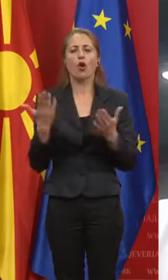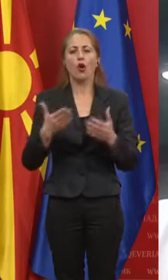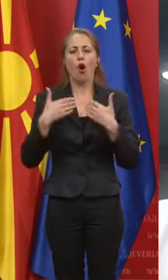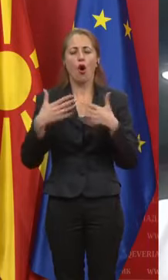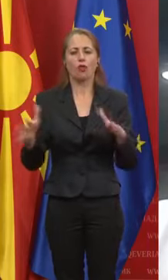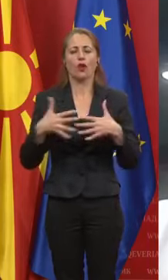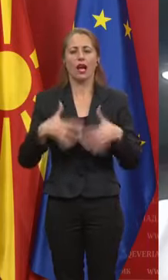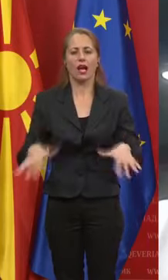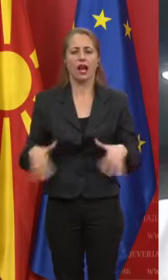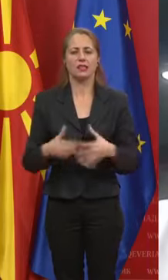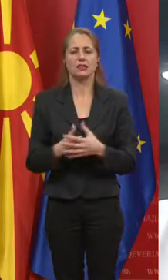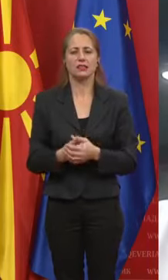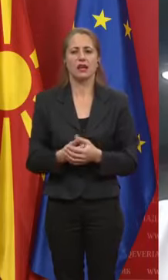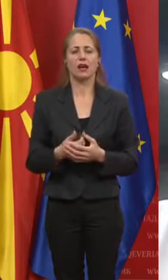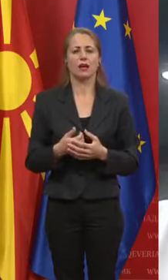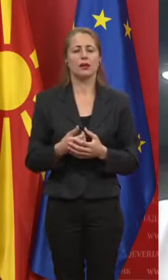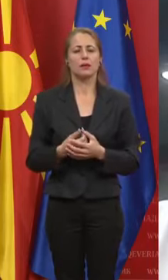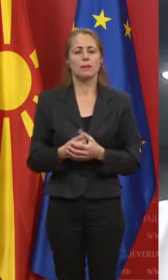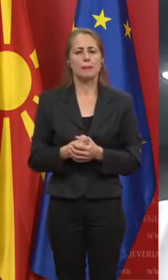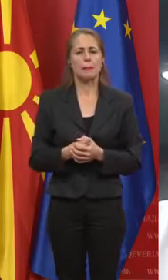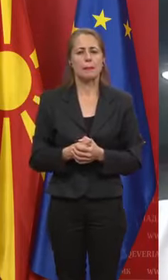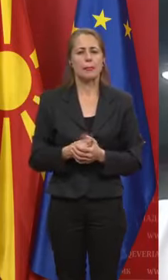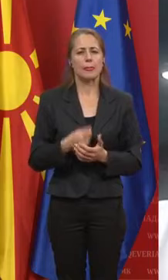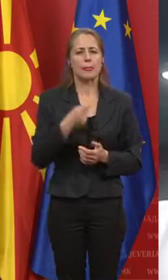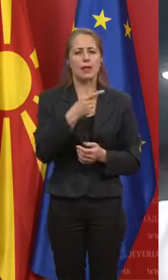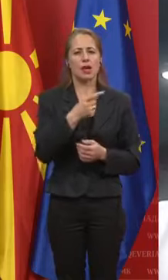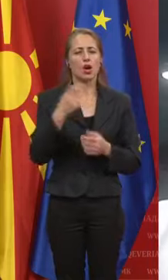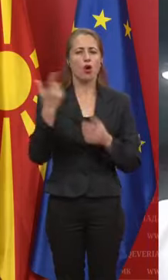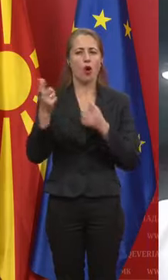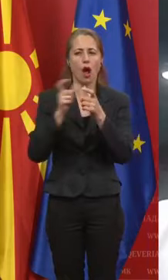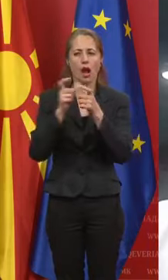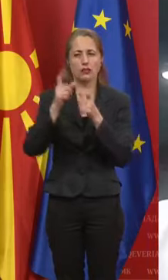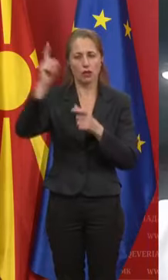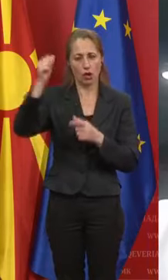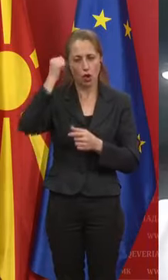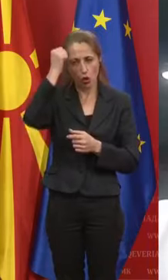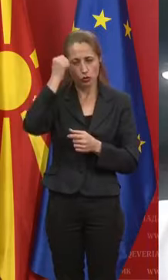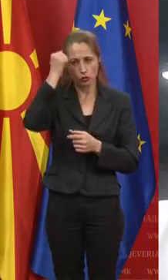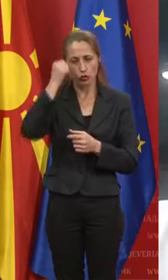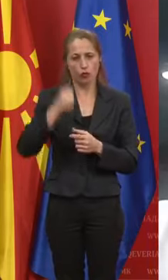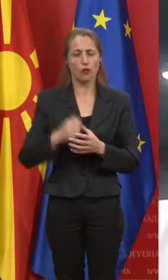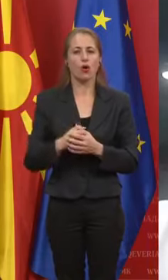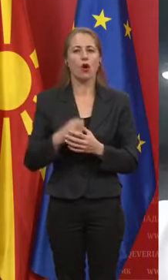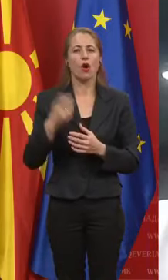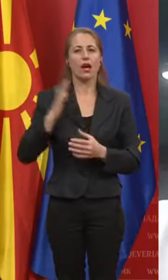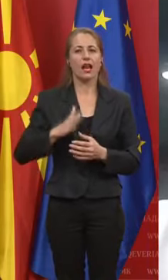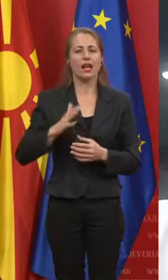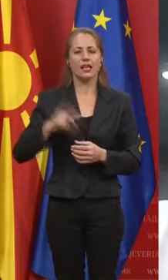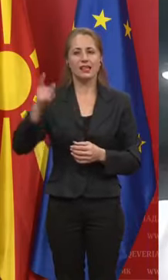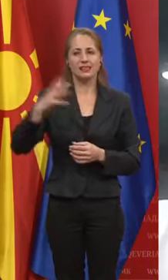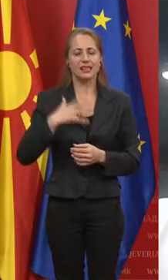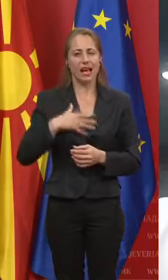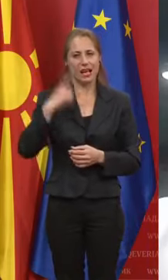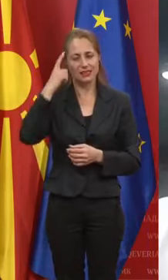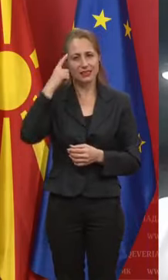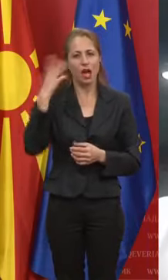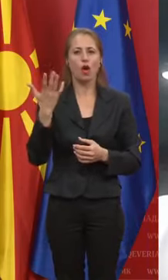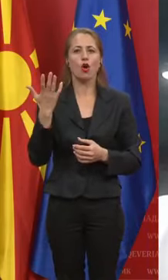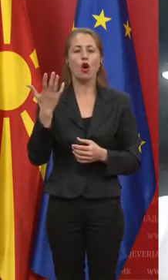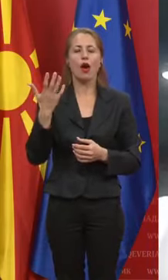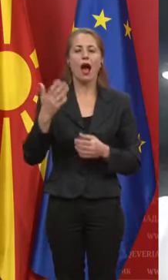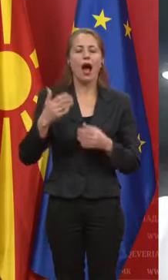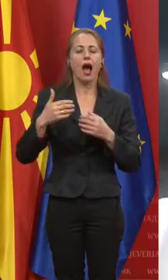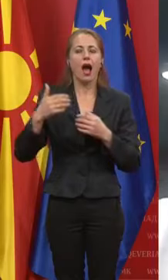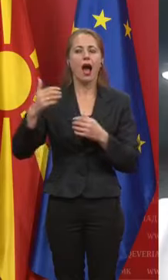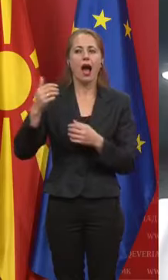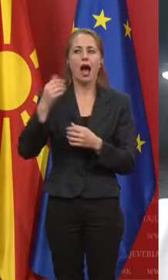бидете во онлайн конференција со властите во Косово и кога може да знаат граѓаните датум за да може да се движат во Косово, кога што исто